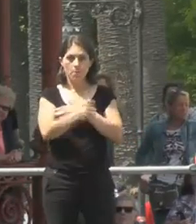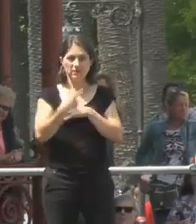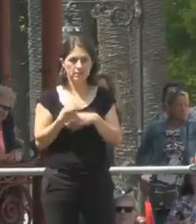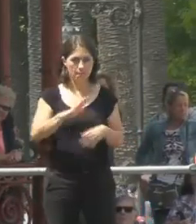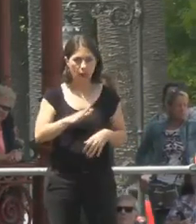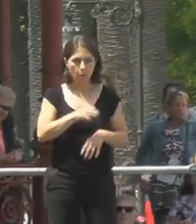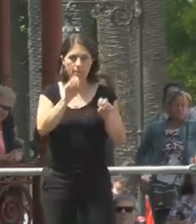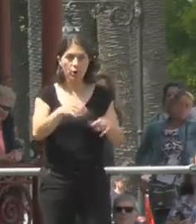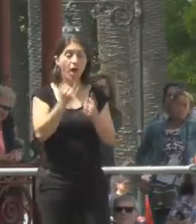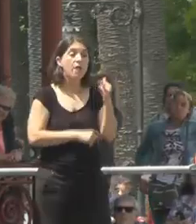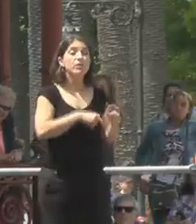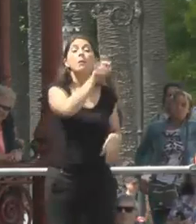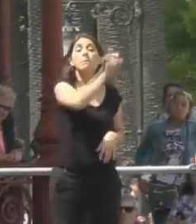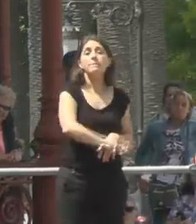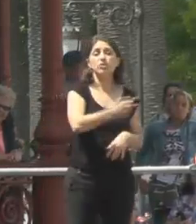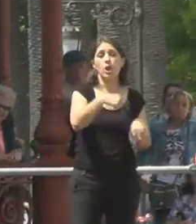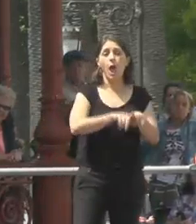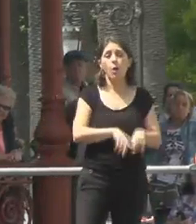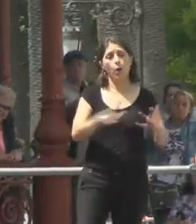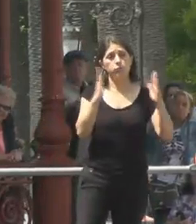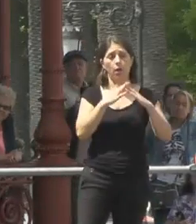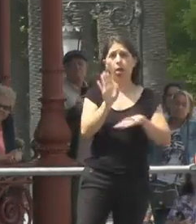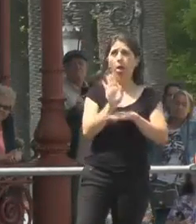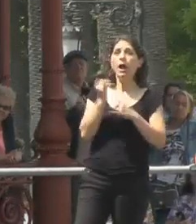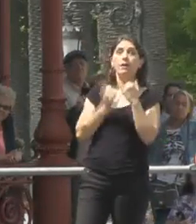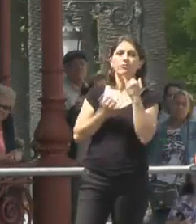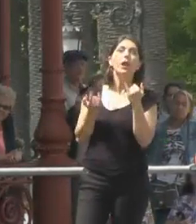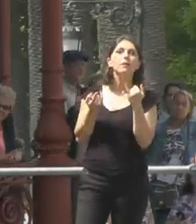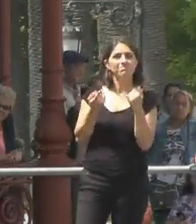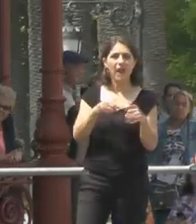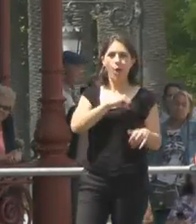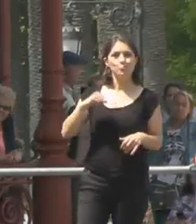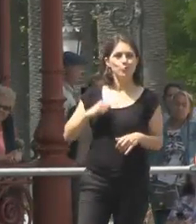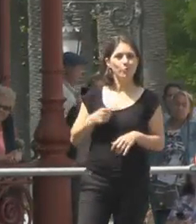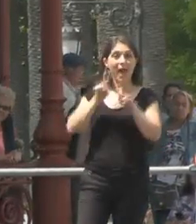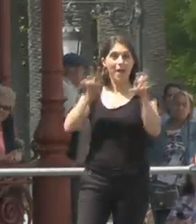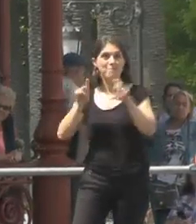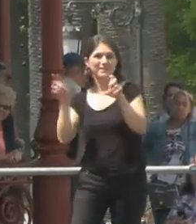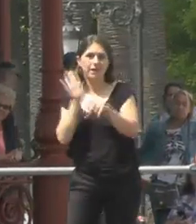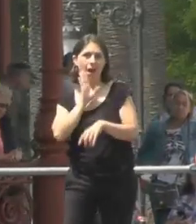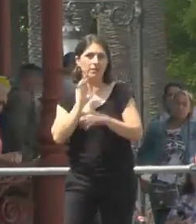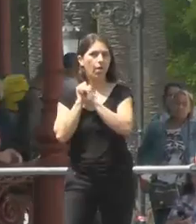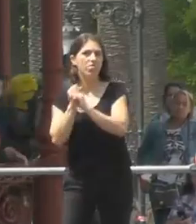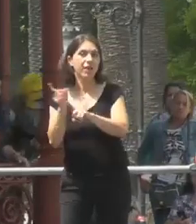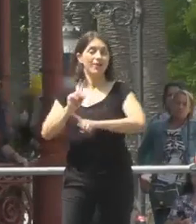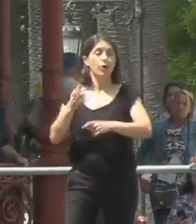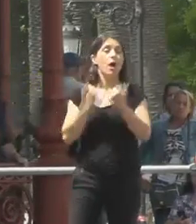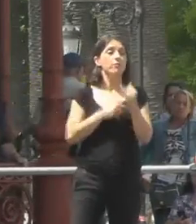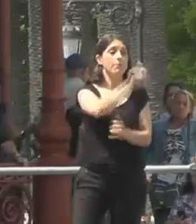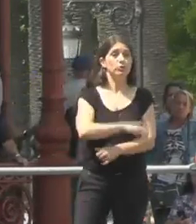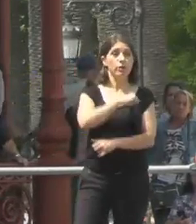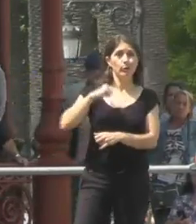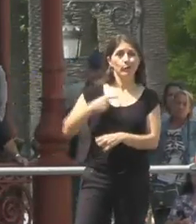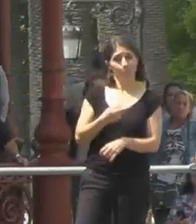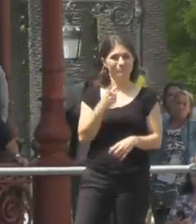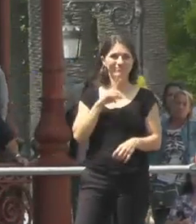persona que se pone una placa solar en su casa es autónoma. Ya no depende de esas grandes empresas. Y una persona que es autónoma y depende de ella